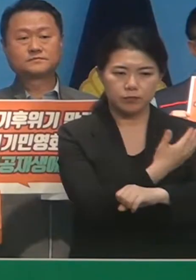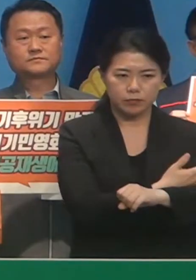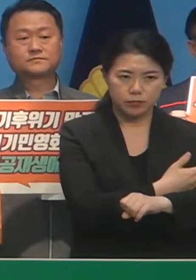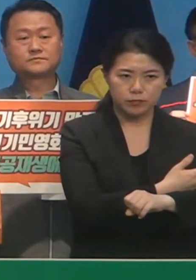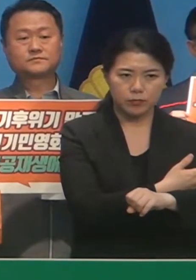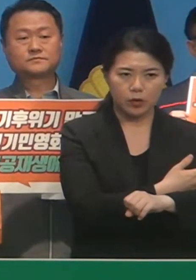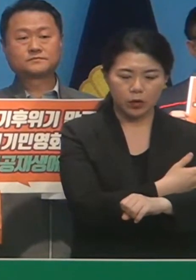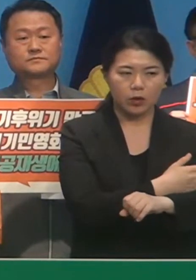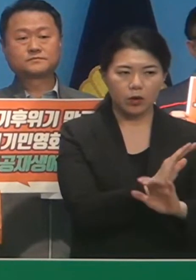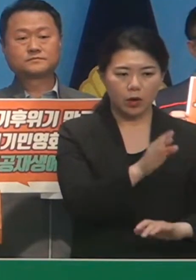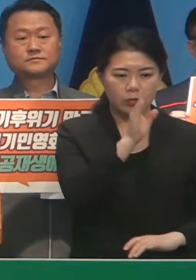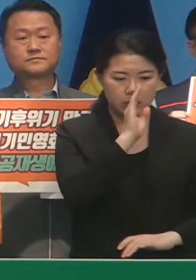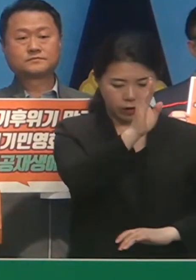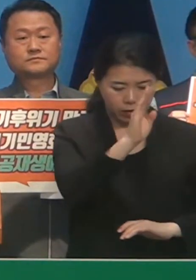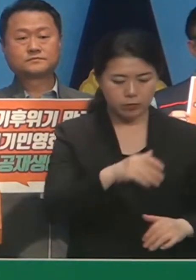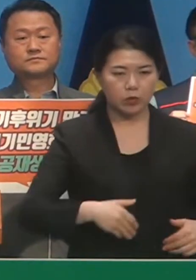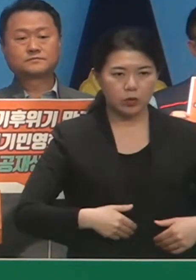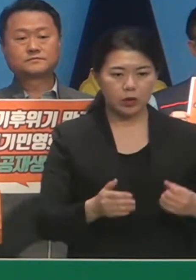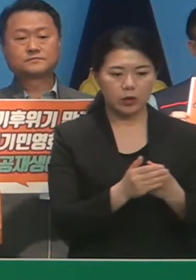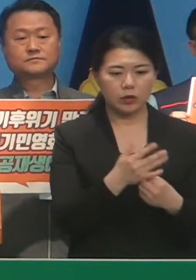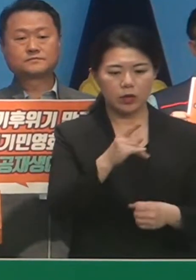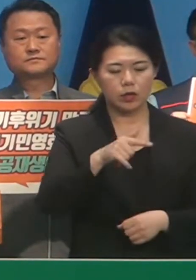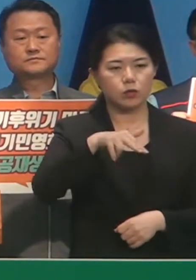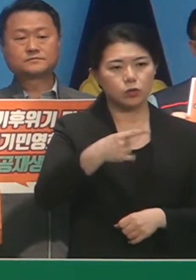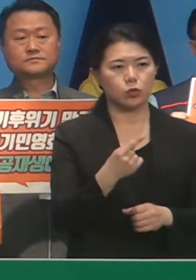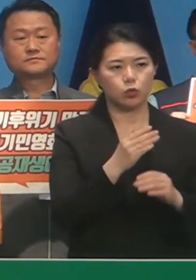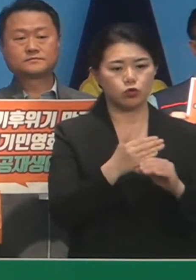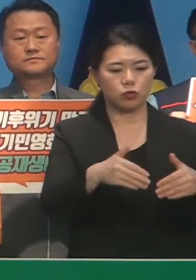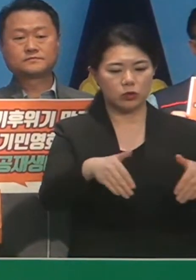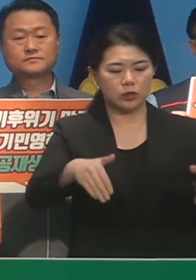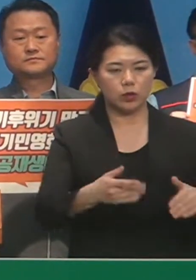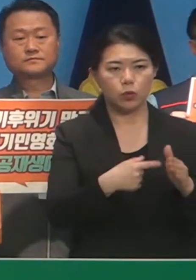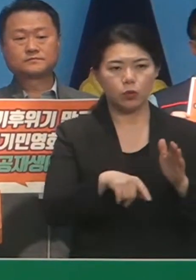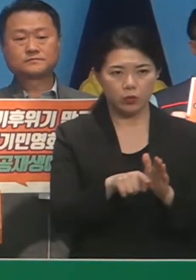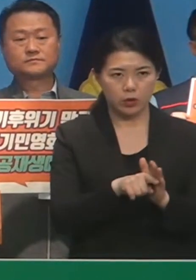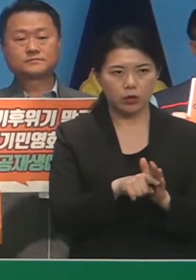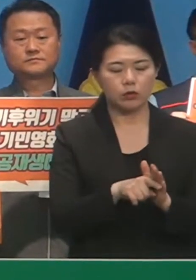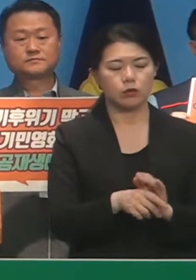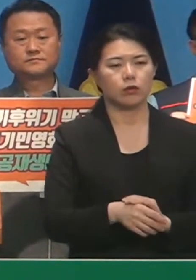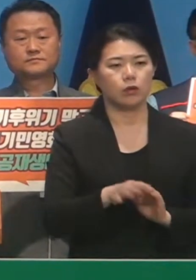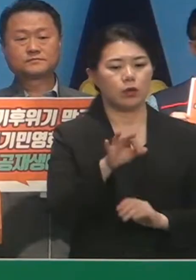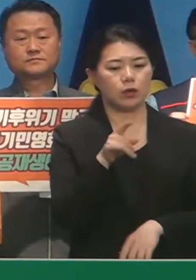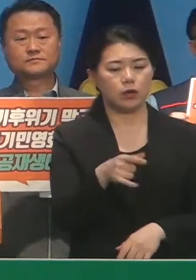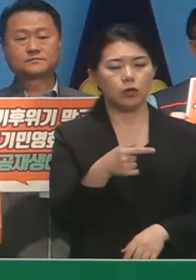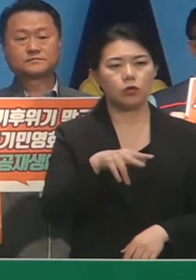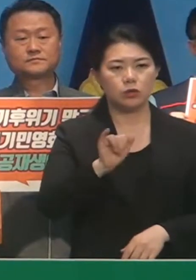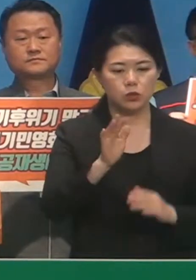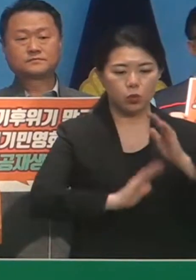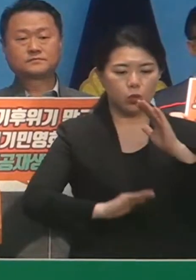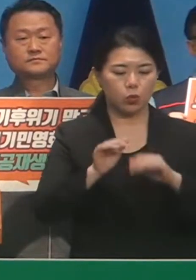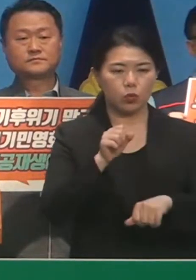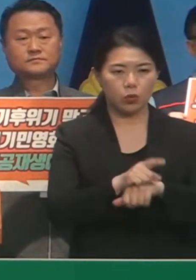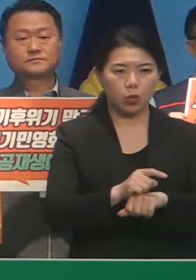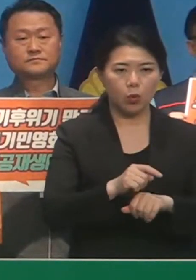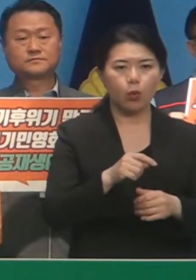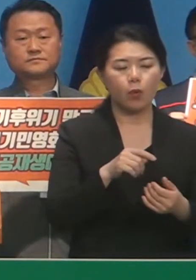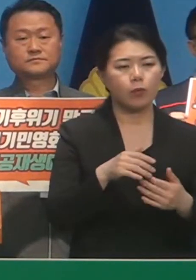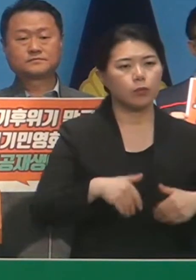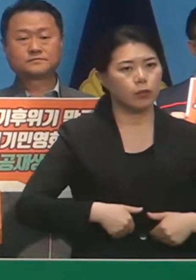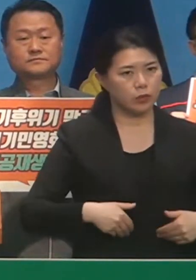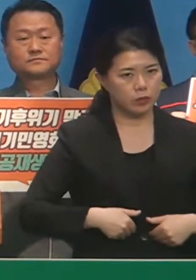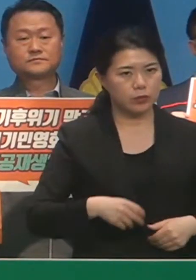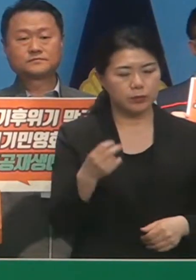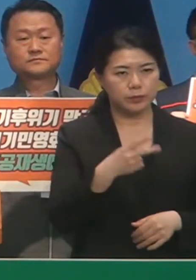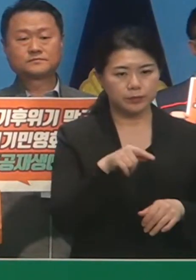필수 공공재로서 우리는 탄소 중립으로서의 전환 과정에서도 에너지 공공성 확보가 중요하며